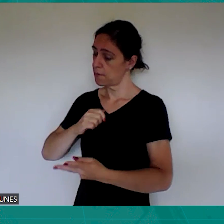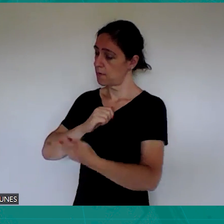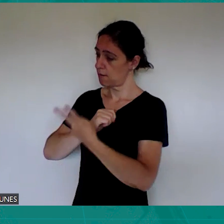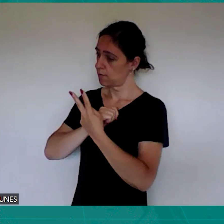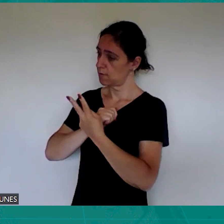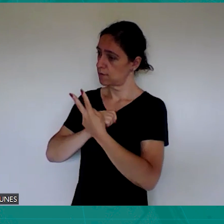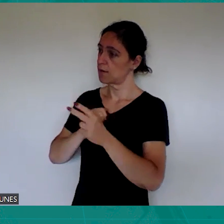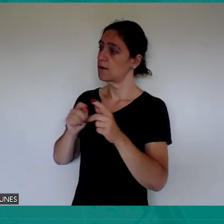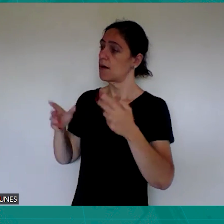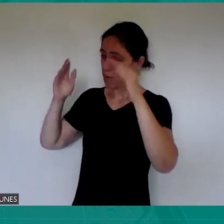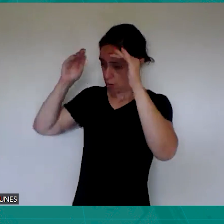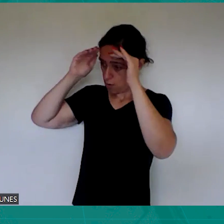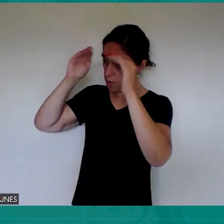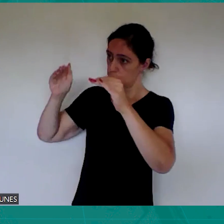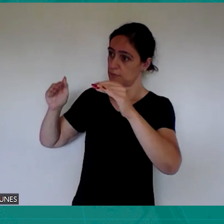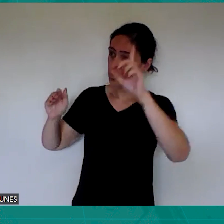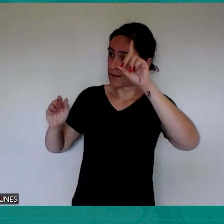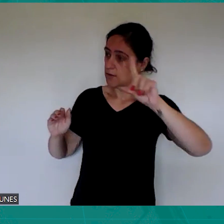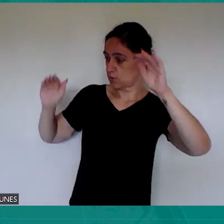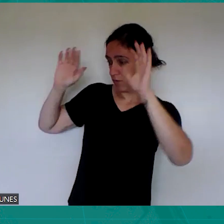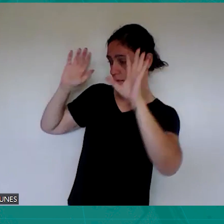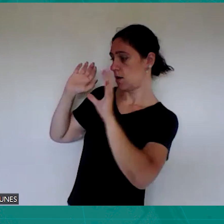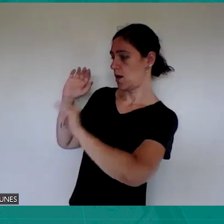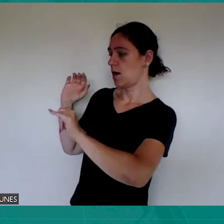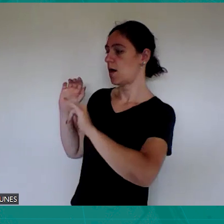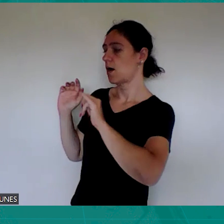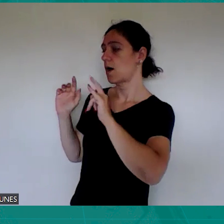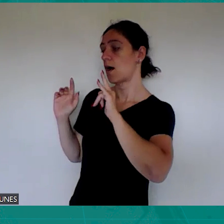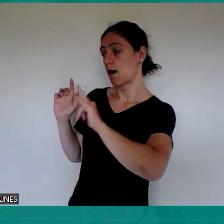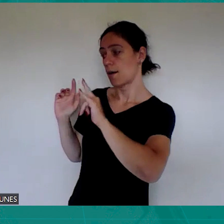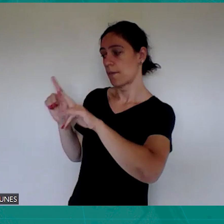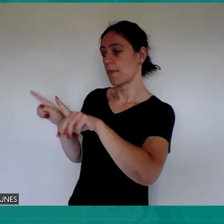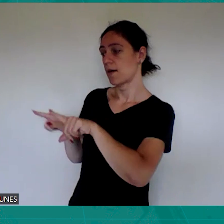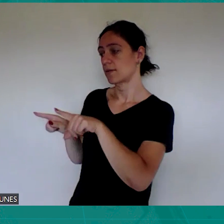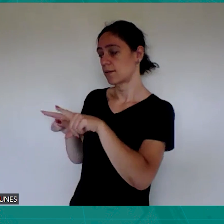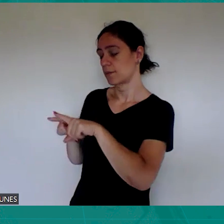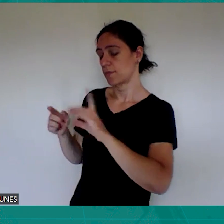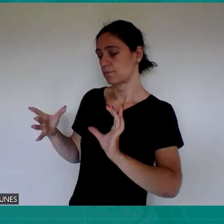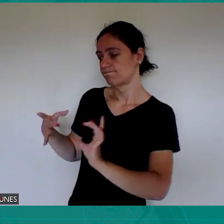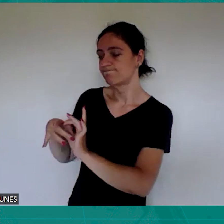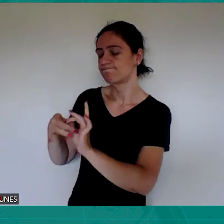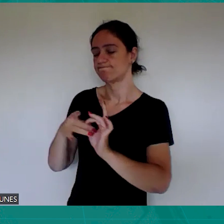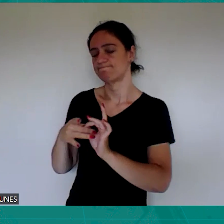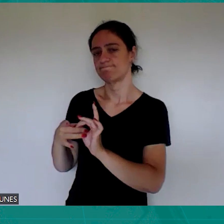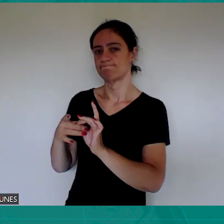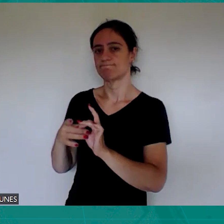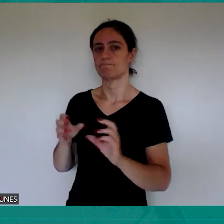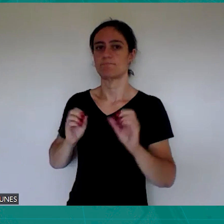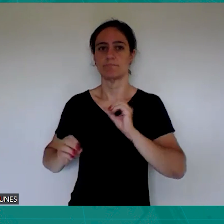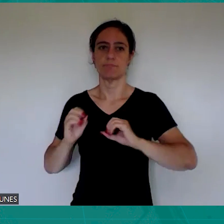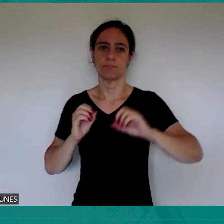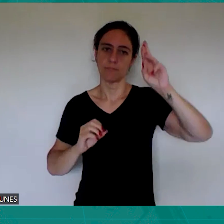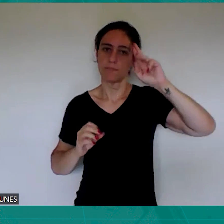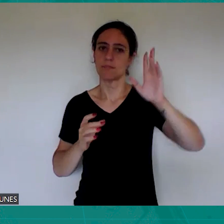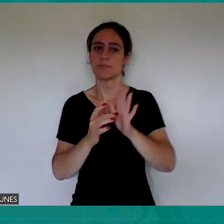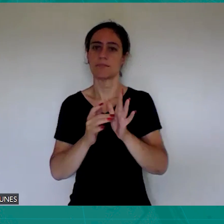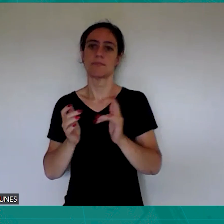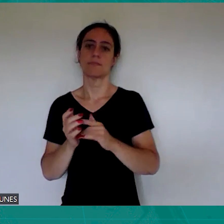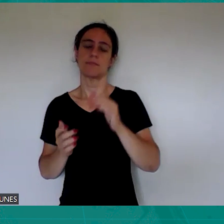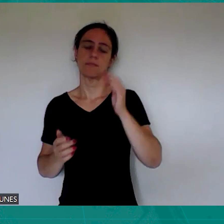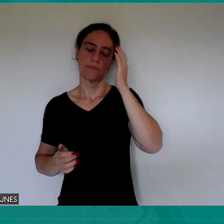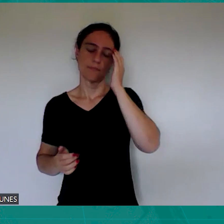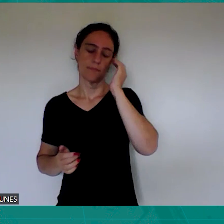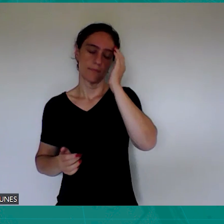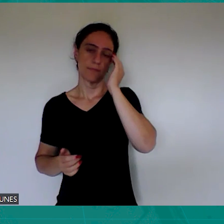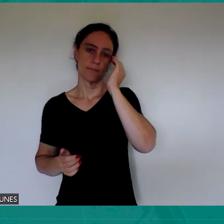e viremos para ele, e faremos nele morada. Ó Senhor Jesus, irmãos, essa é